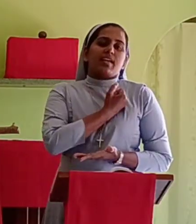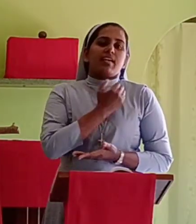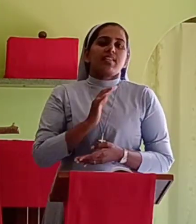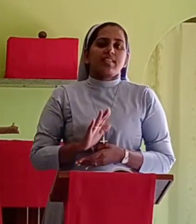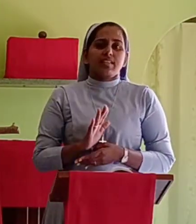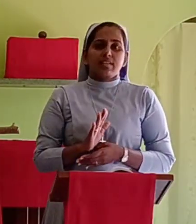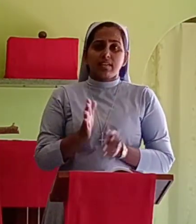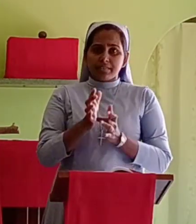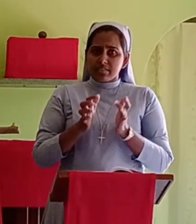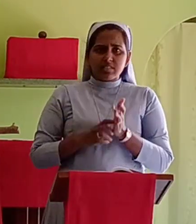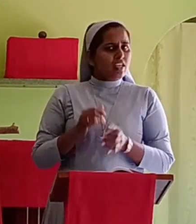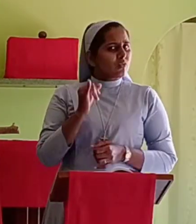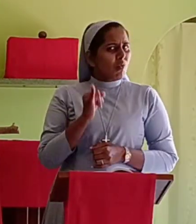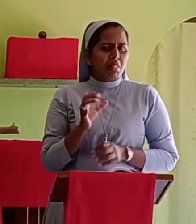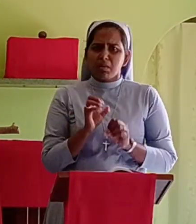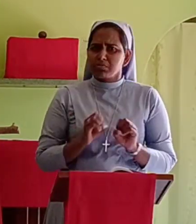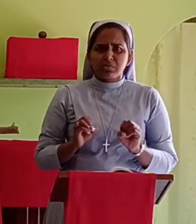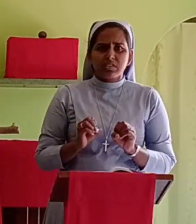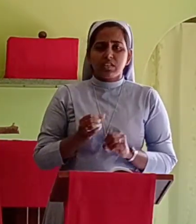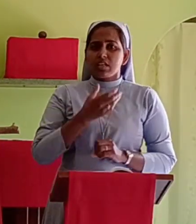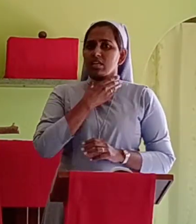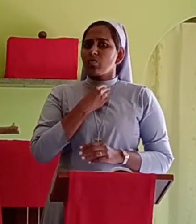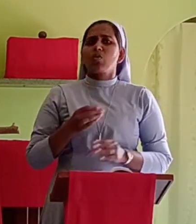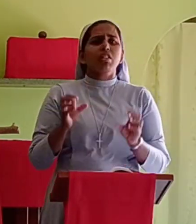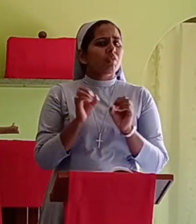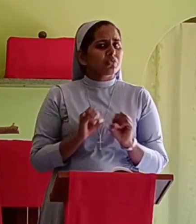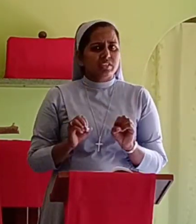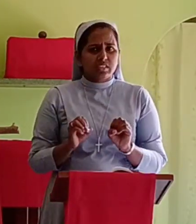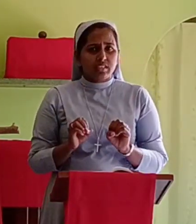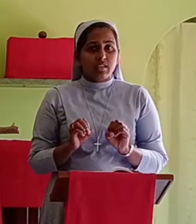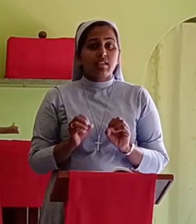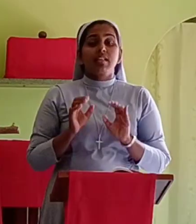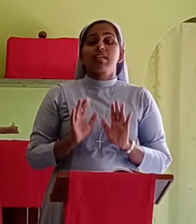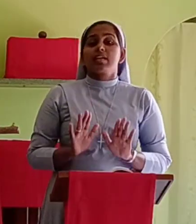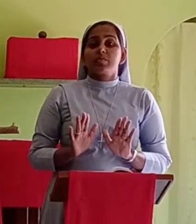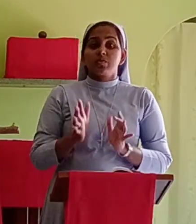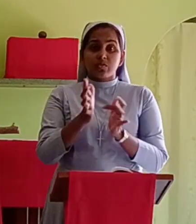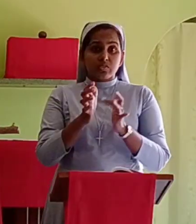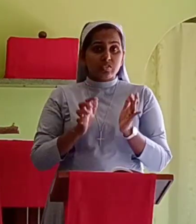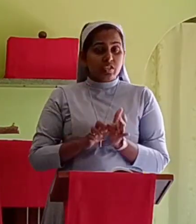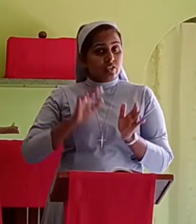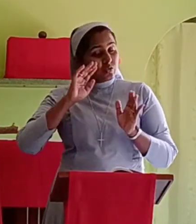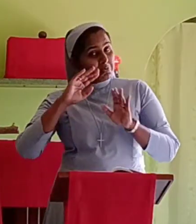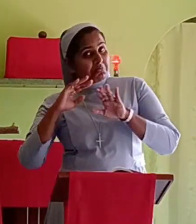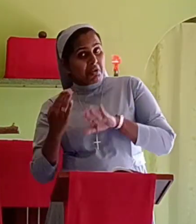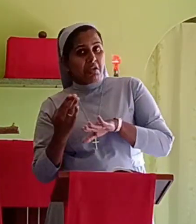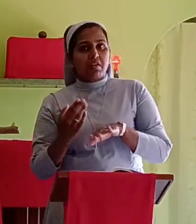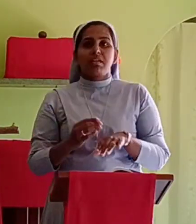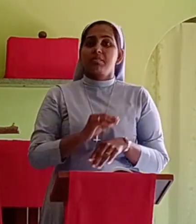වරදක් නොකළ නමුත්, කිසි බොරුවක් නොකී නමුත් ඔවුන් එතුමන් මිහිදන් කළේ එක මිනි වලේය.